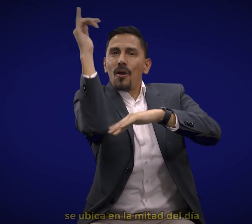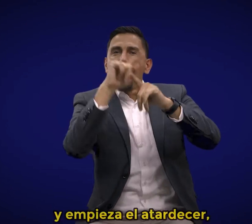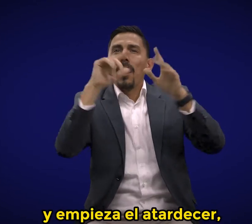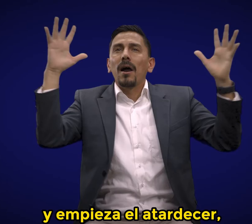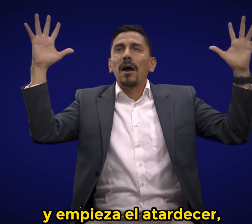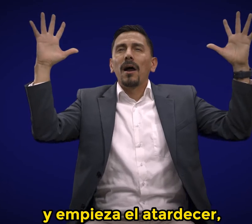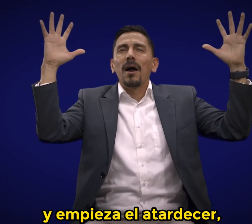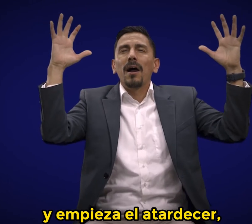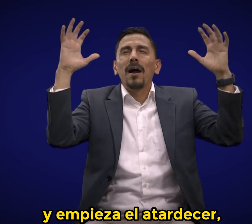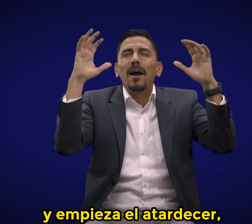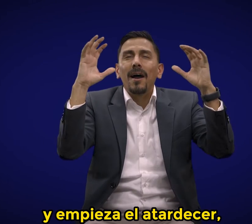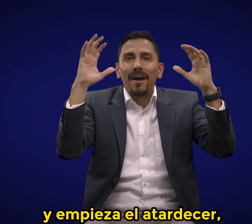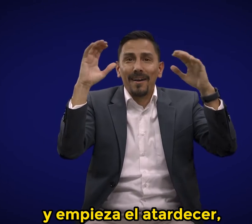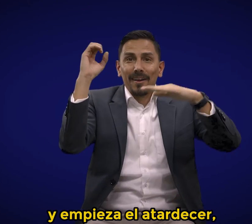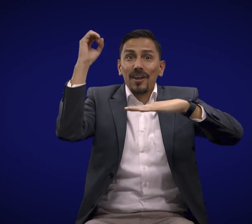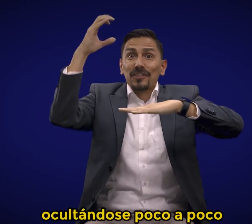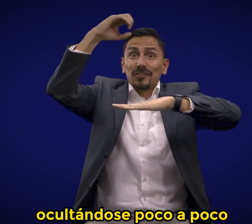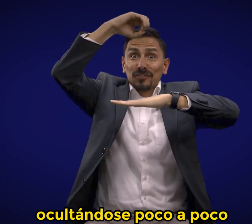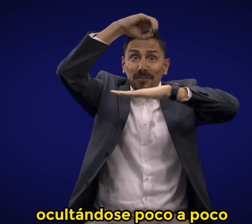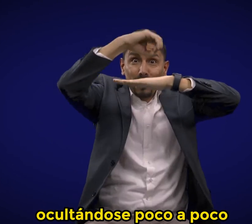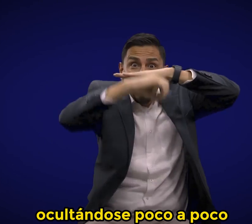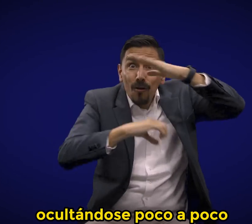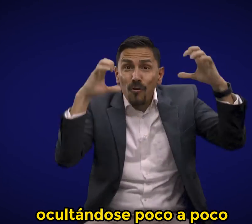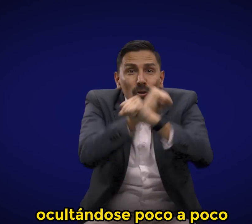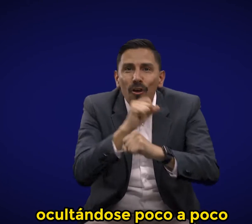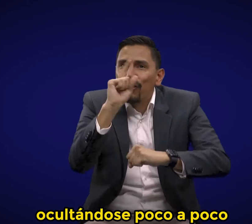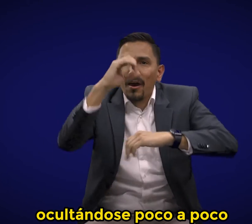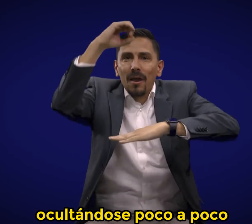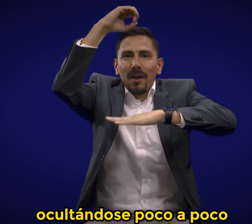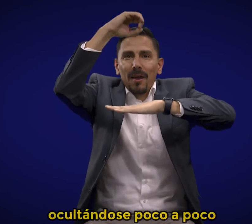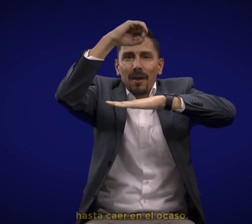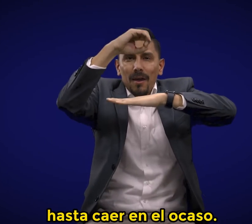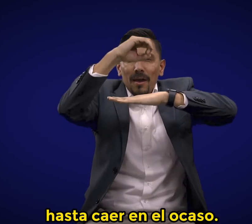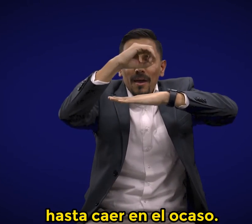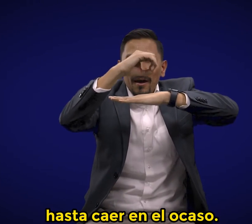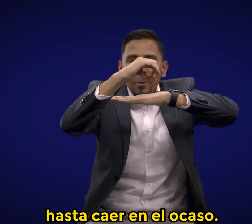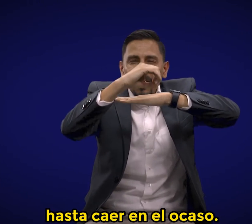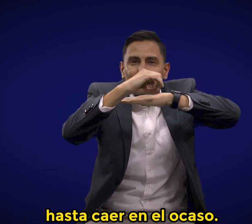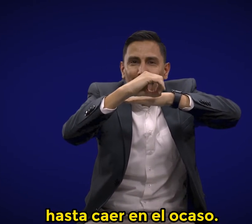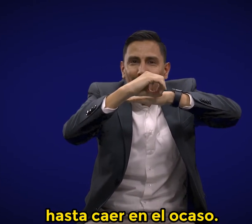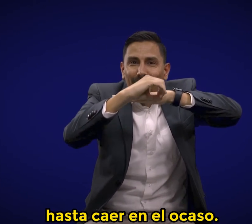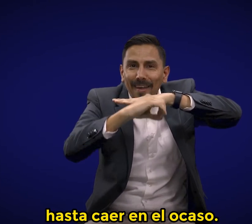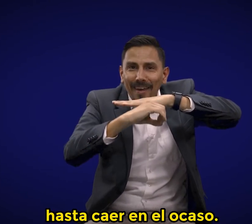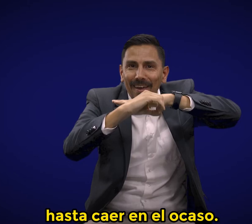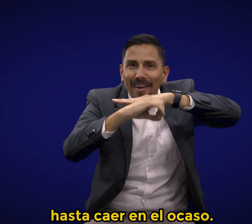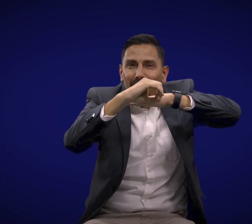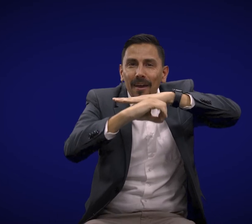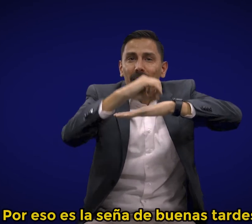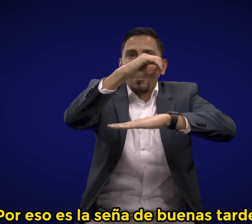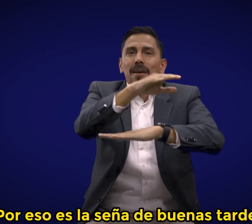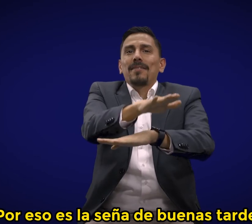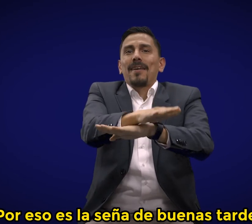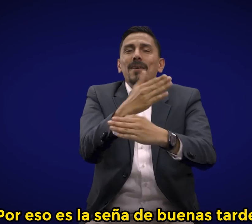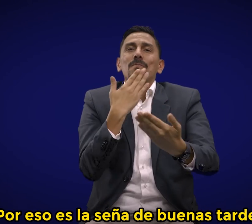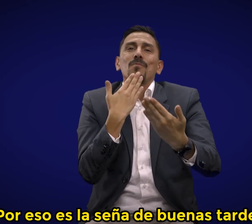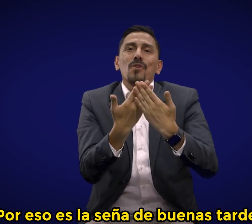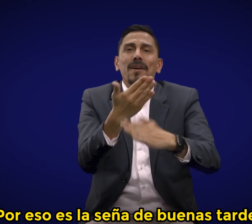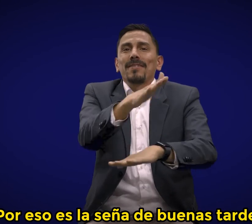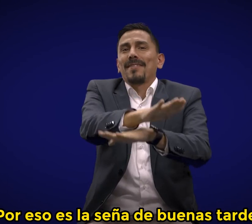y empieza el atardecer, ocultándose poco a poco hasta caer en el ocaso. Por eso es la seña de